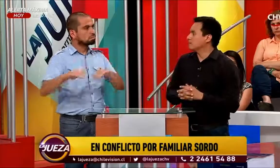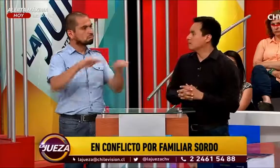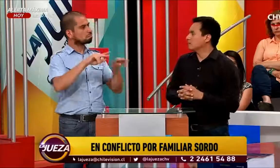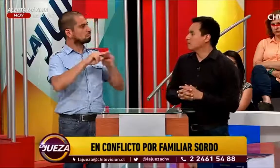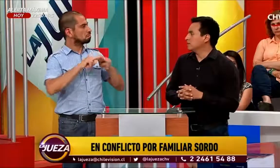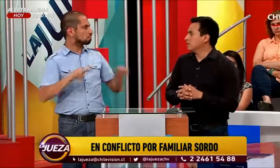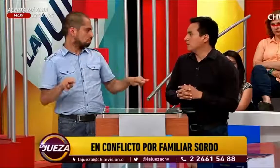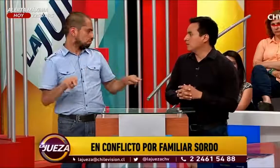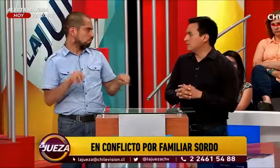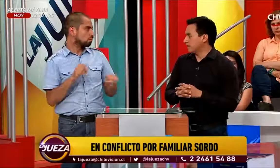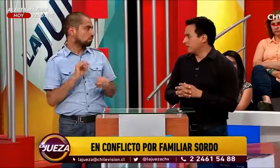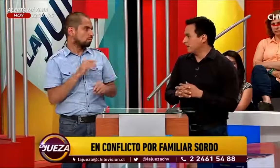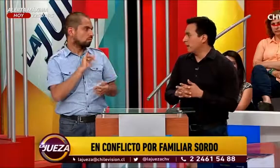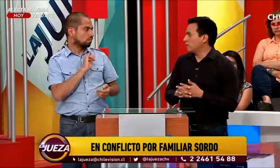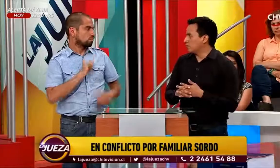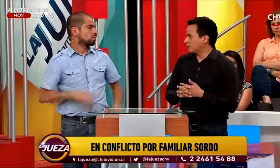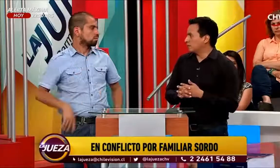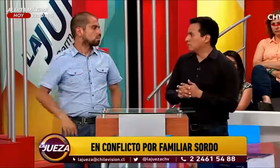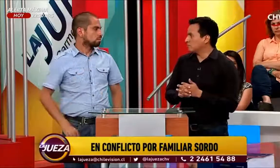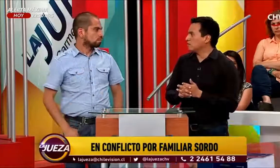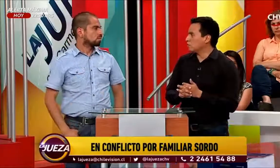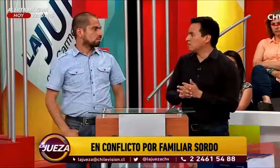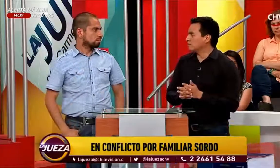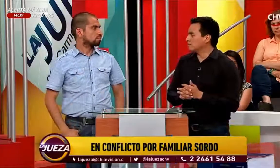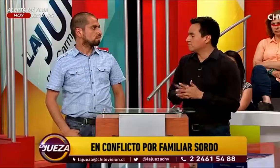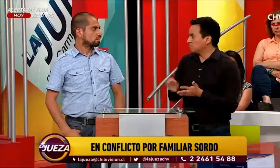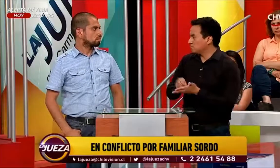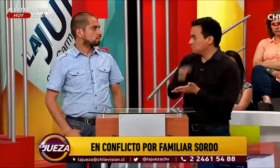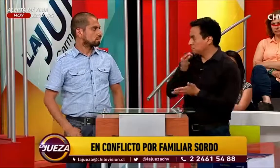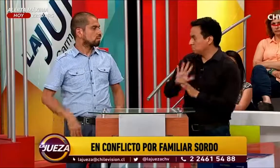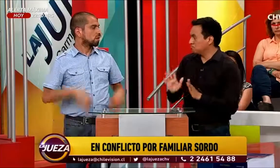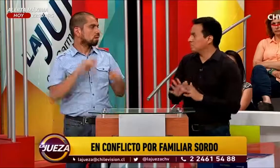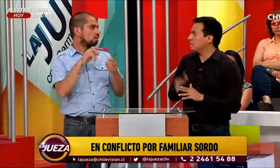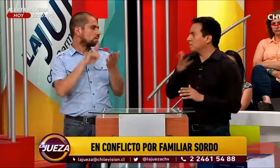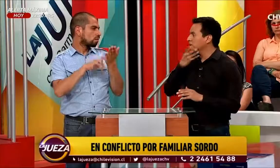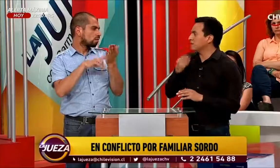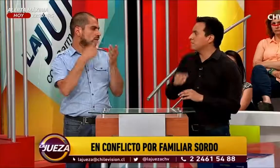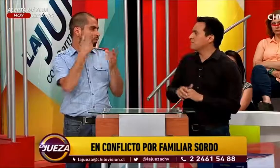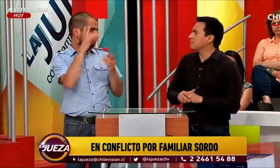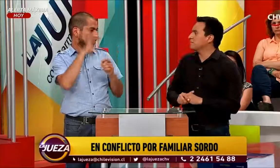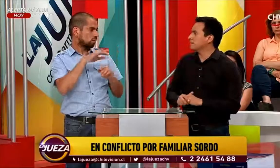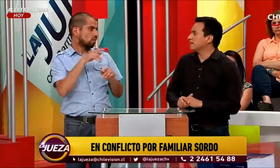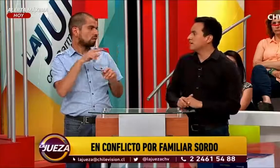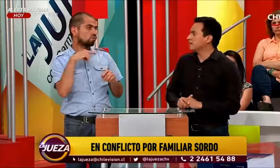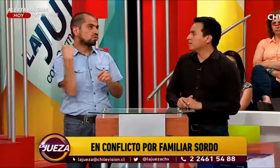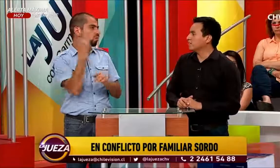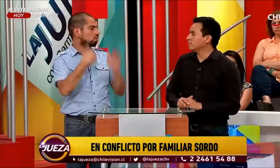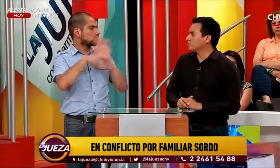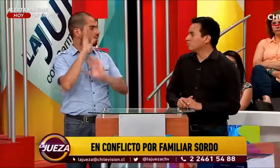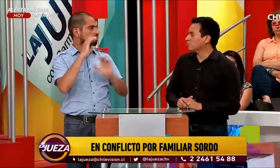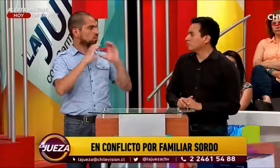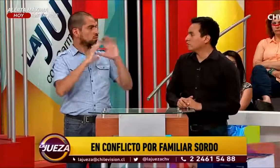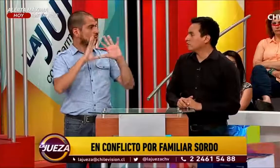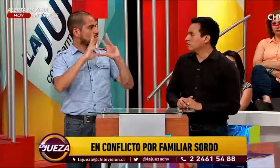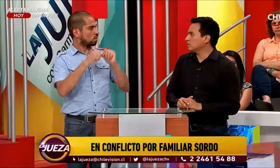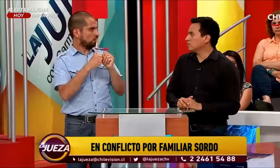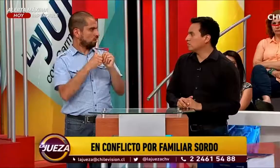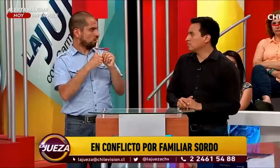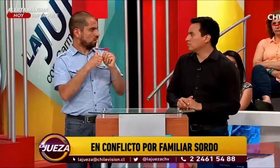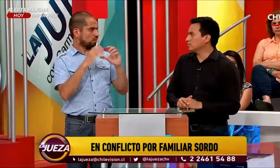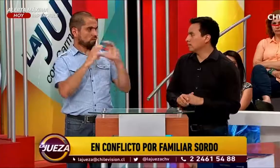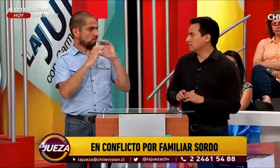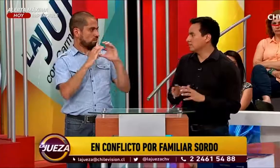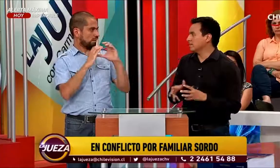Intranquilidad, igualdad. Eso sí lo voy a hacer. Maravilloso. También es verdad que todos necesitamos la